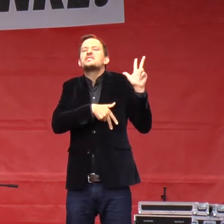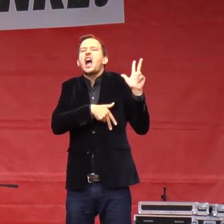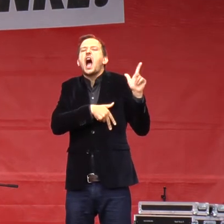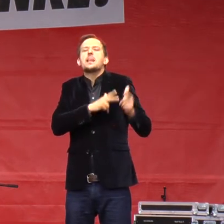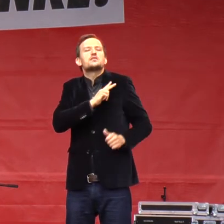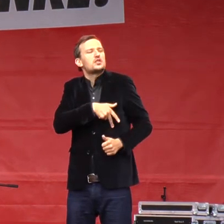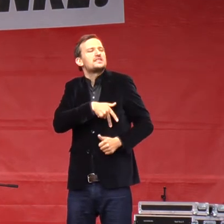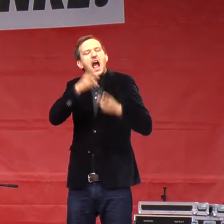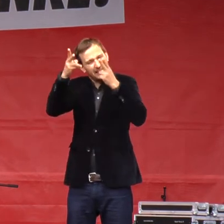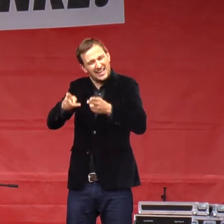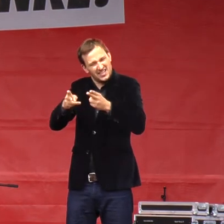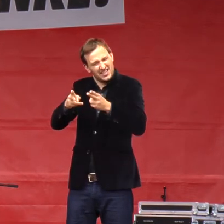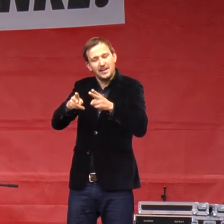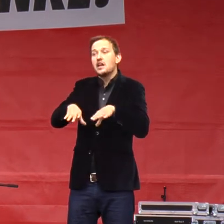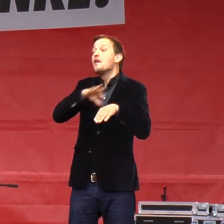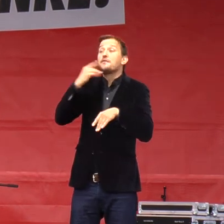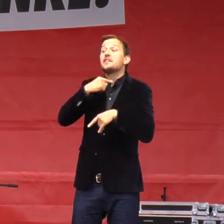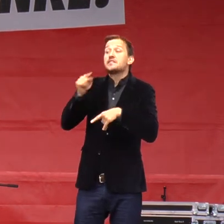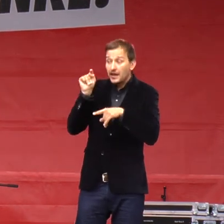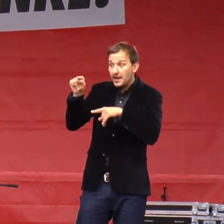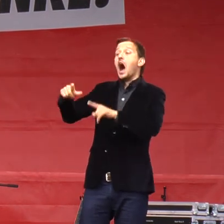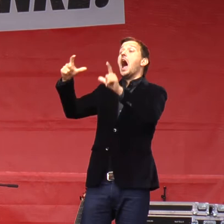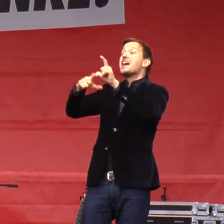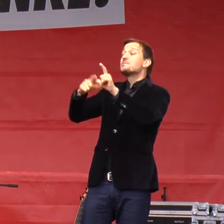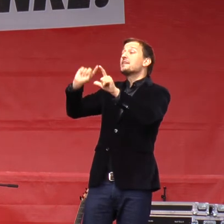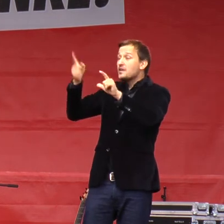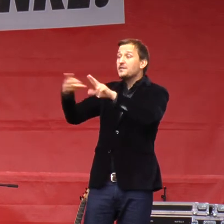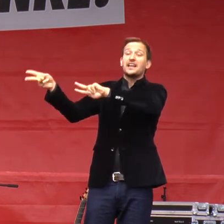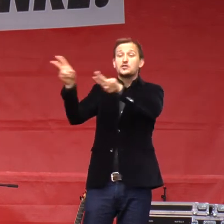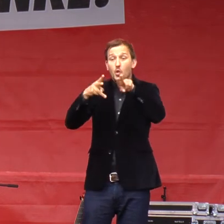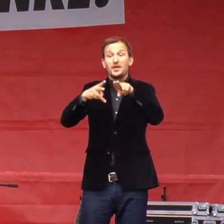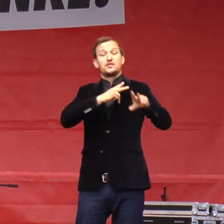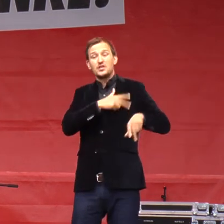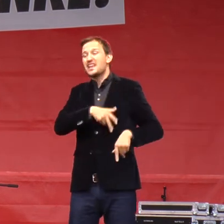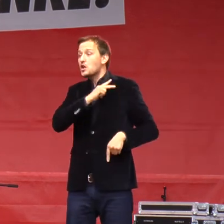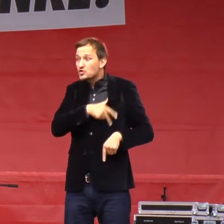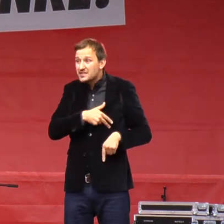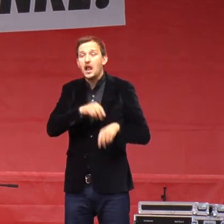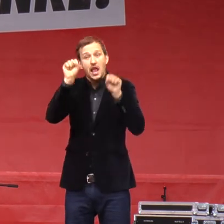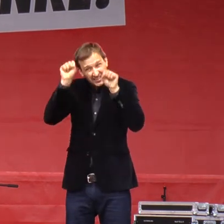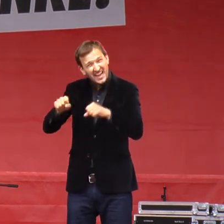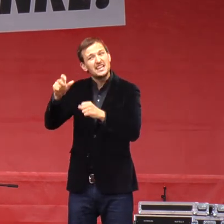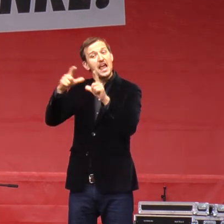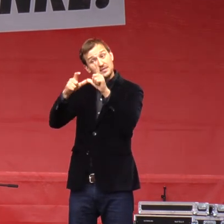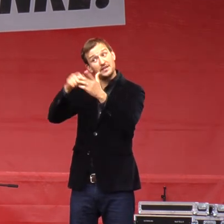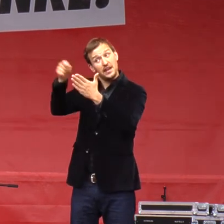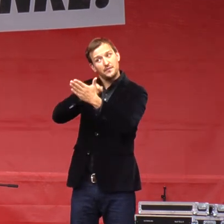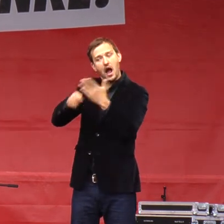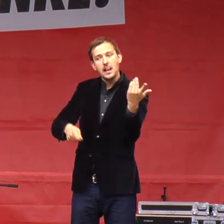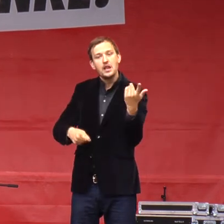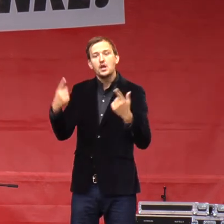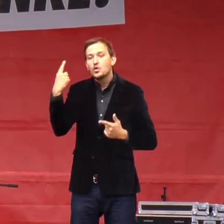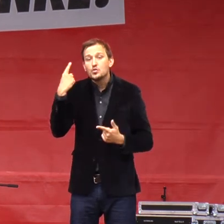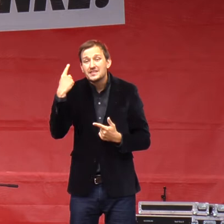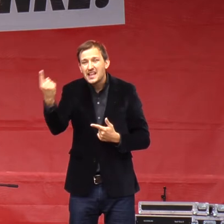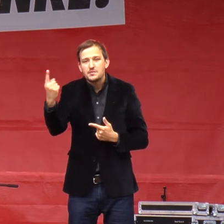Anfang. Dann haben viele gesagt, jetzt wird die SPD wieder sozialdemokratisch, können wir sie vielleicht wählen. Und er hat ehrlich gesagt